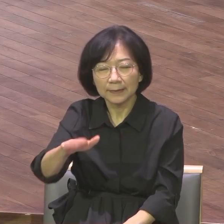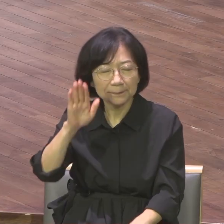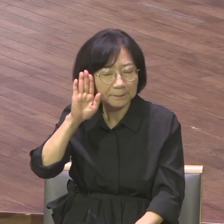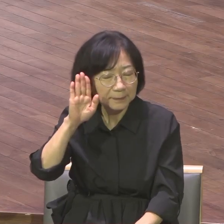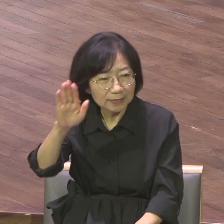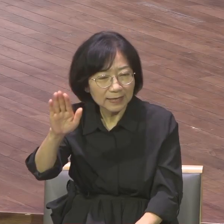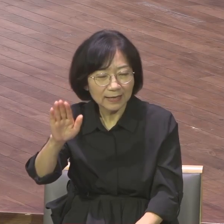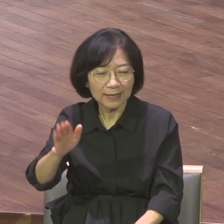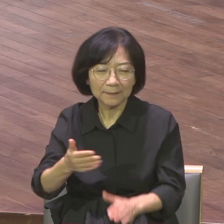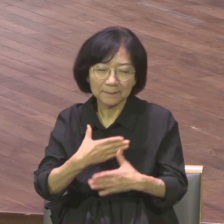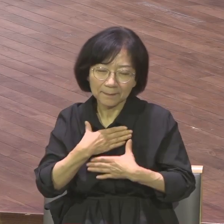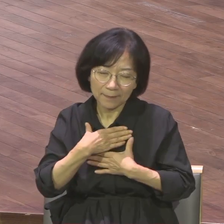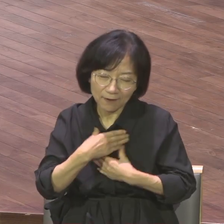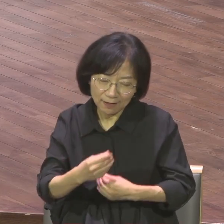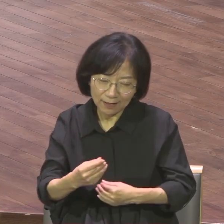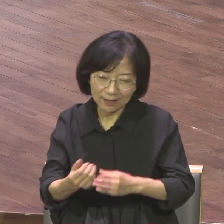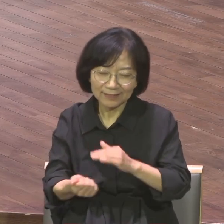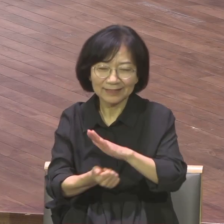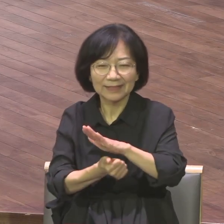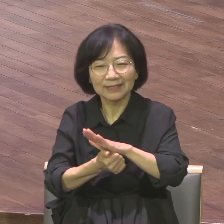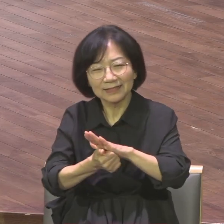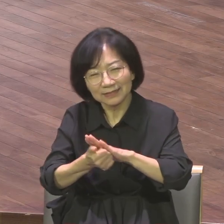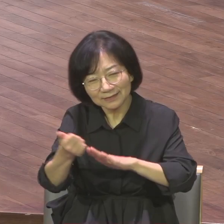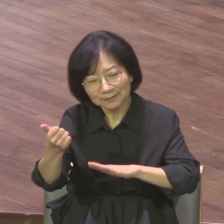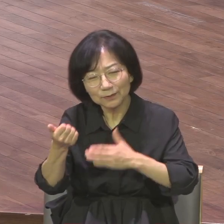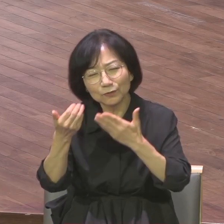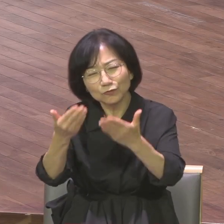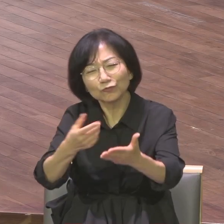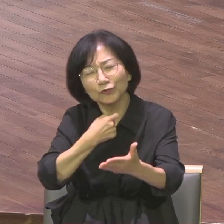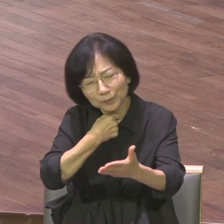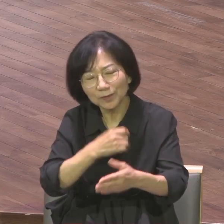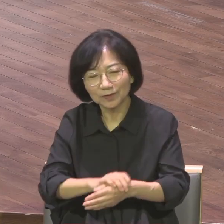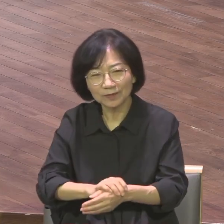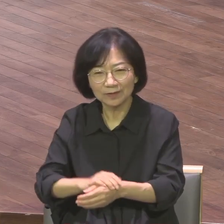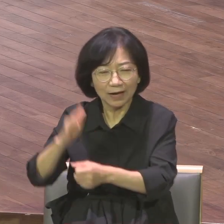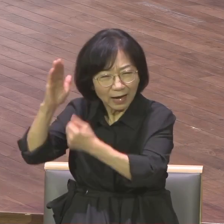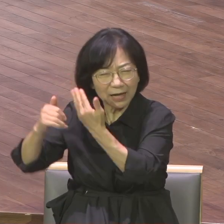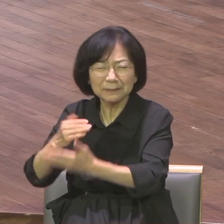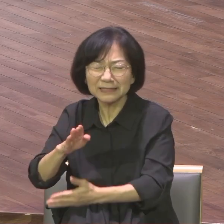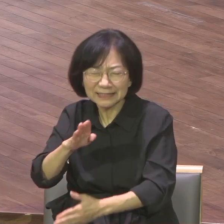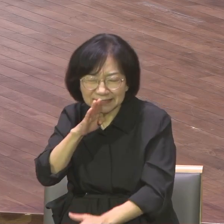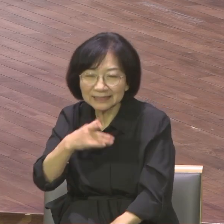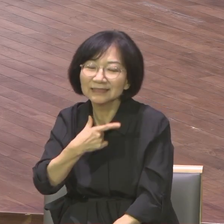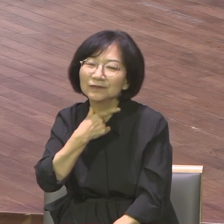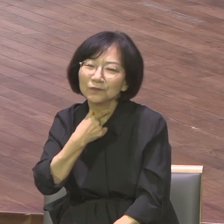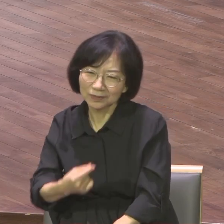것이 하나님의 생각이요 하나님의 본심이라는 것입니다.